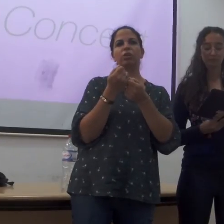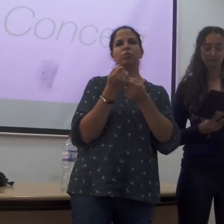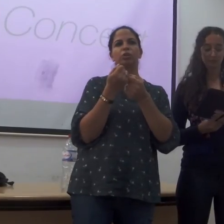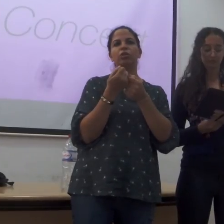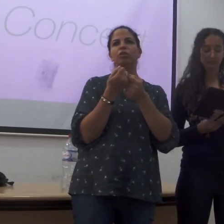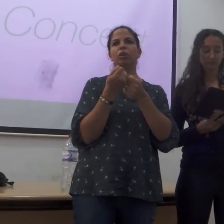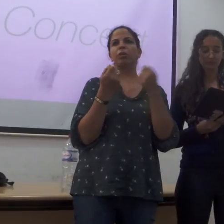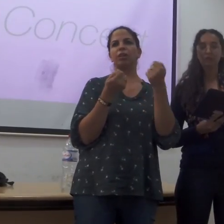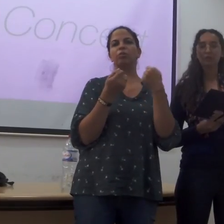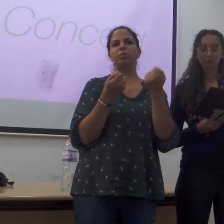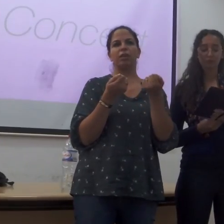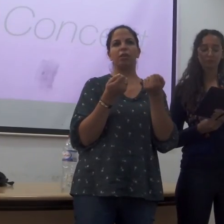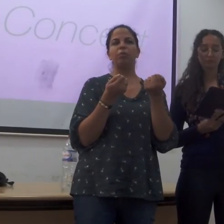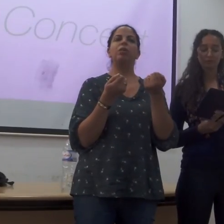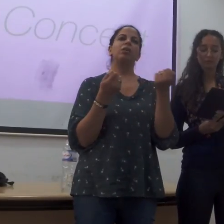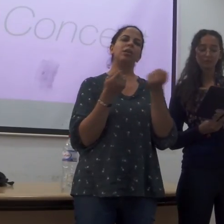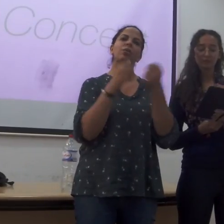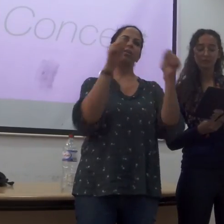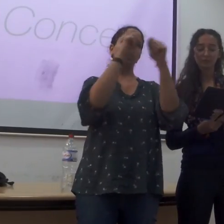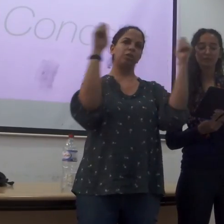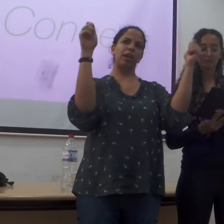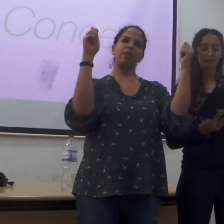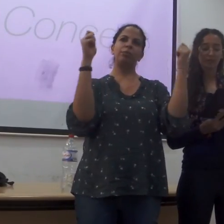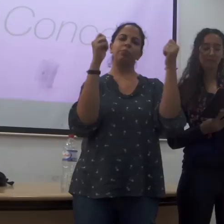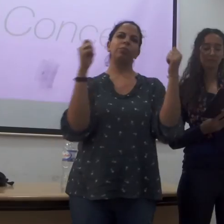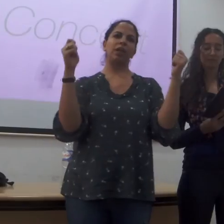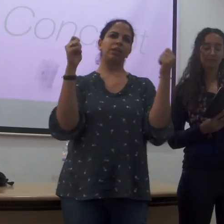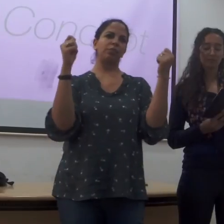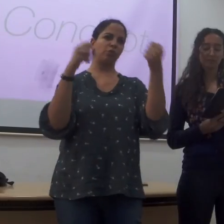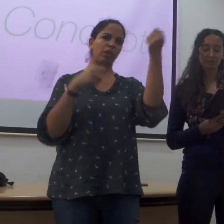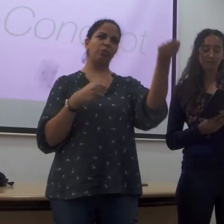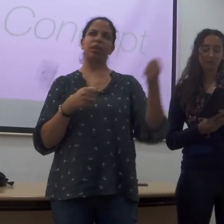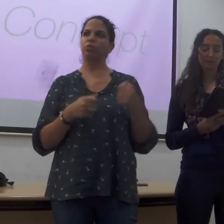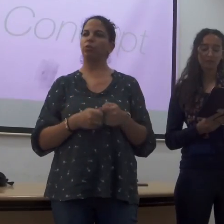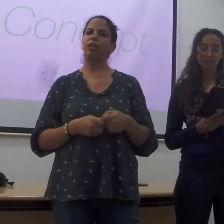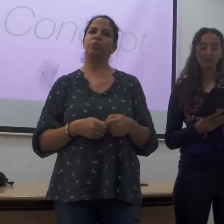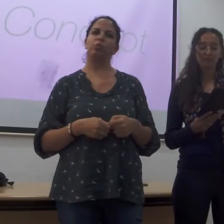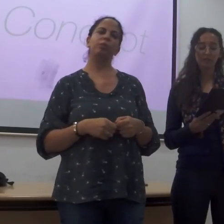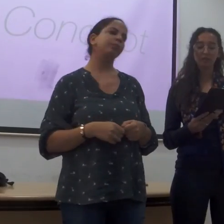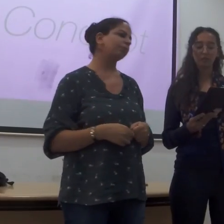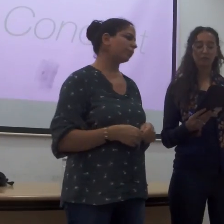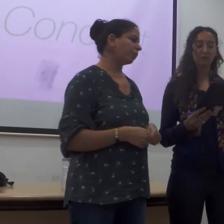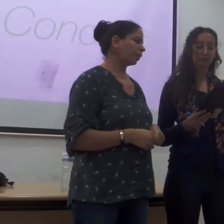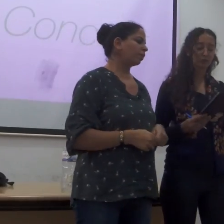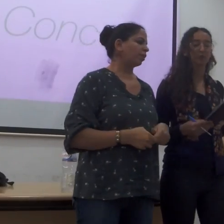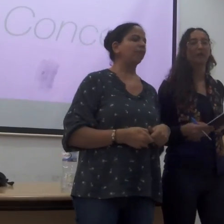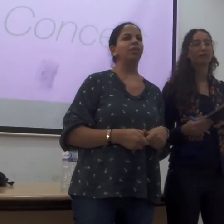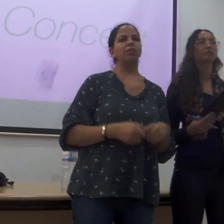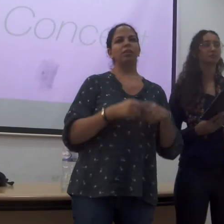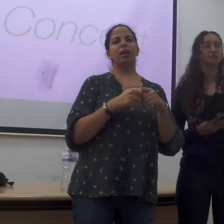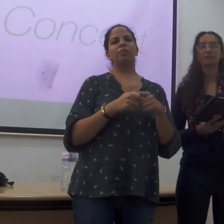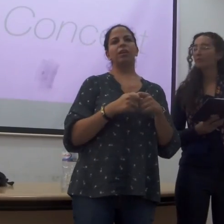ار كود باش يخرج لهم الكادو نتاعهم اللي وقتها باش يتحل الباب نتاع الكاميونا ويعطيوهم الكادو سكاني لو فالفول دو دوكا